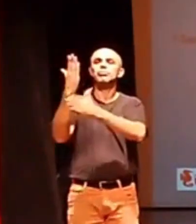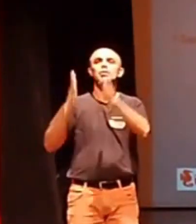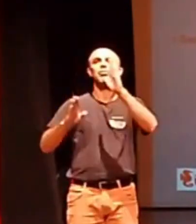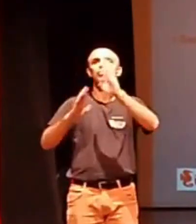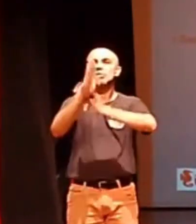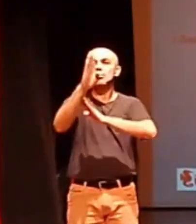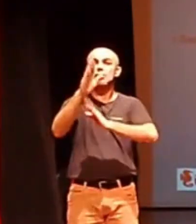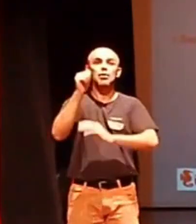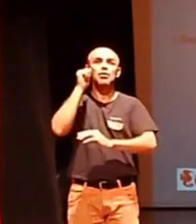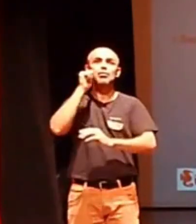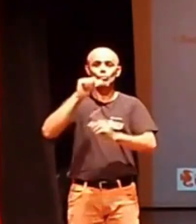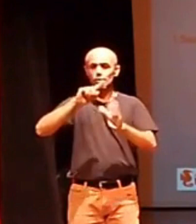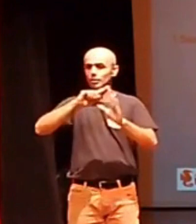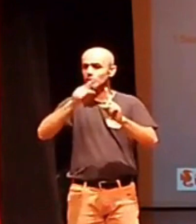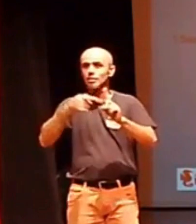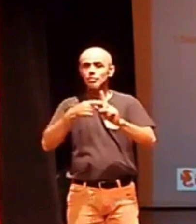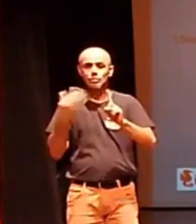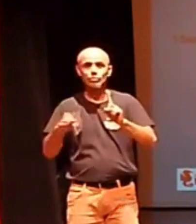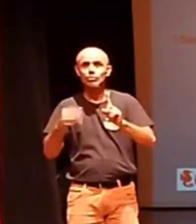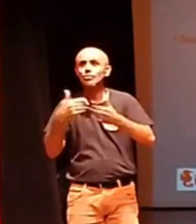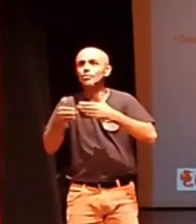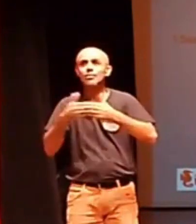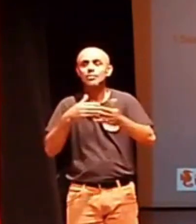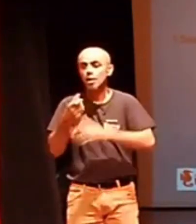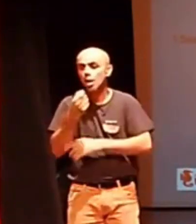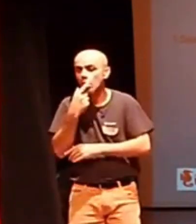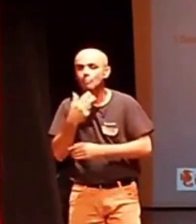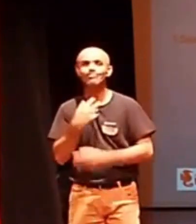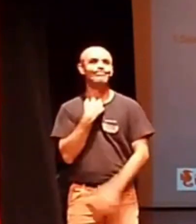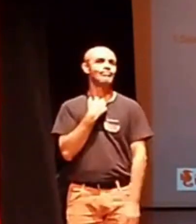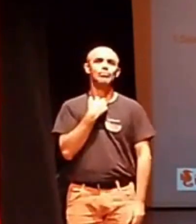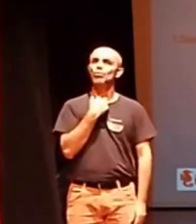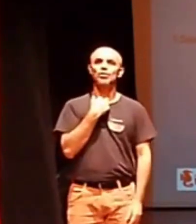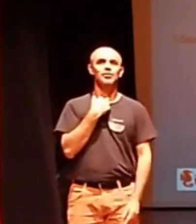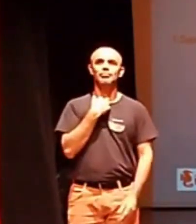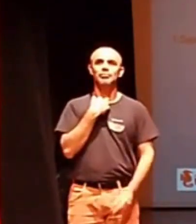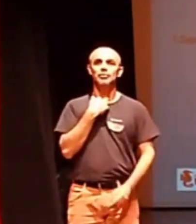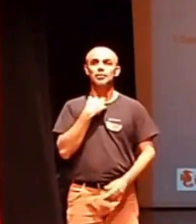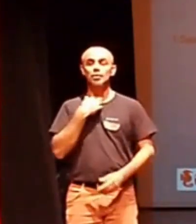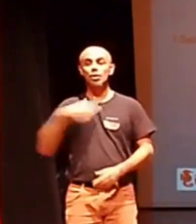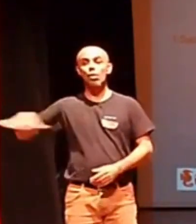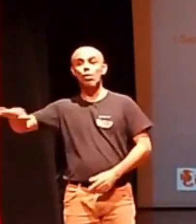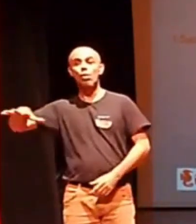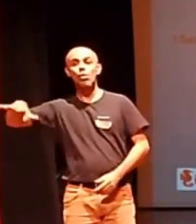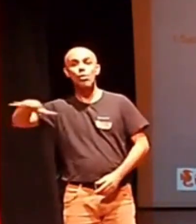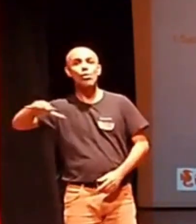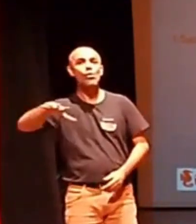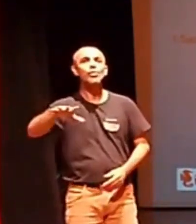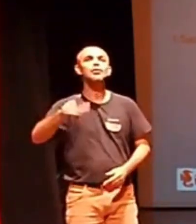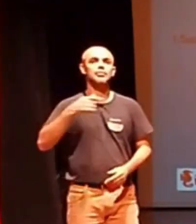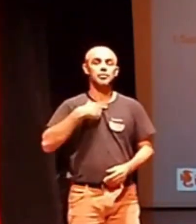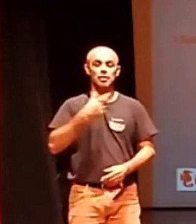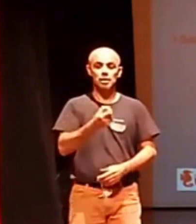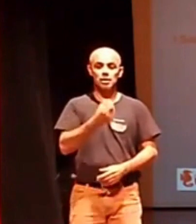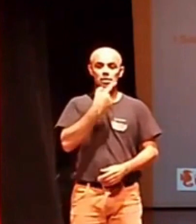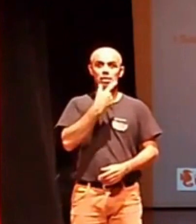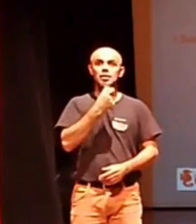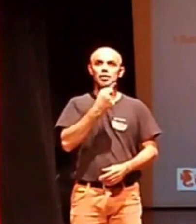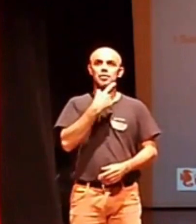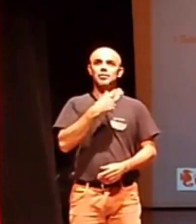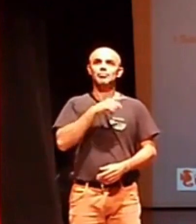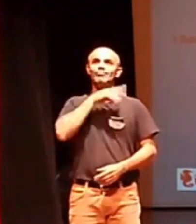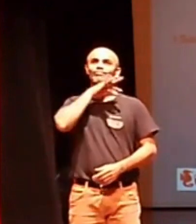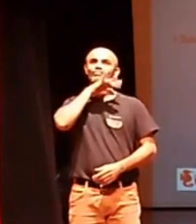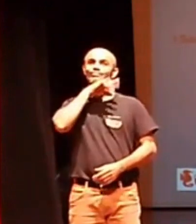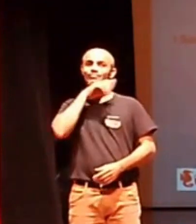dor a qualquer hora e ela não pode tomar remédio, diferente das outras áreas, né? A gente sabe que vai ter um efeito deletério para o